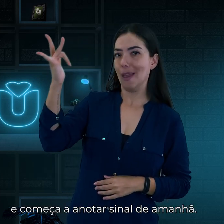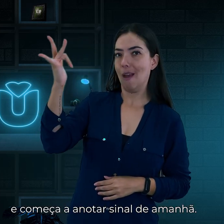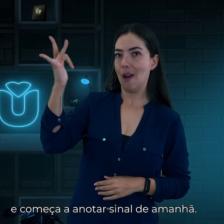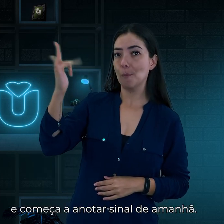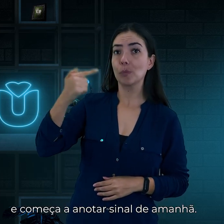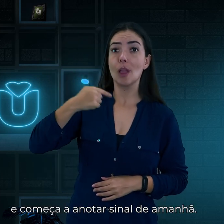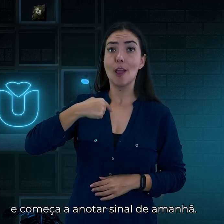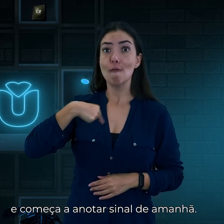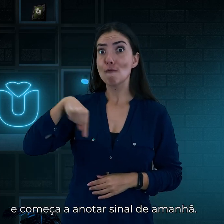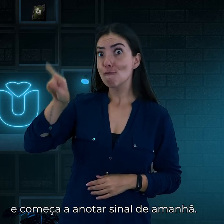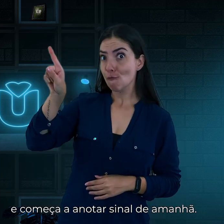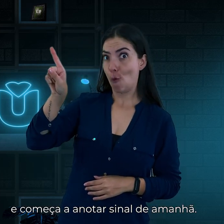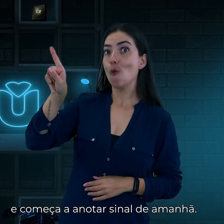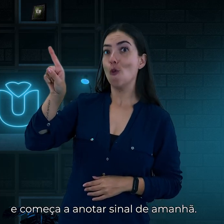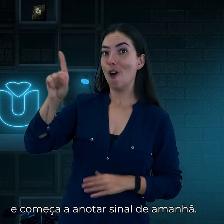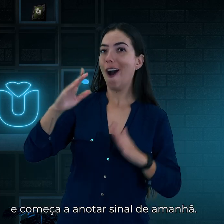a anotar. Sinal de amanhã.